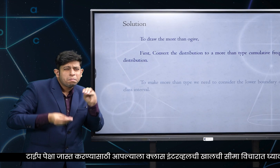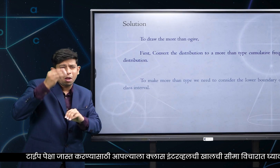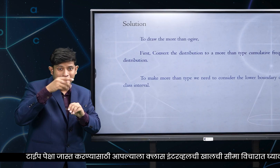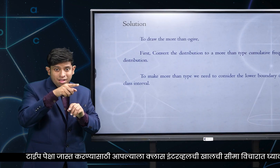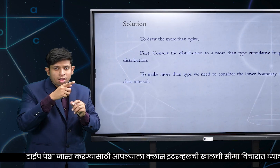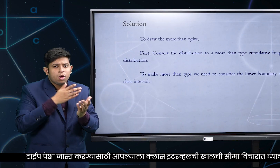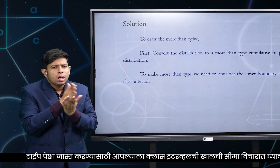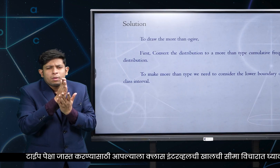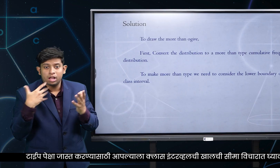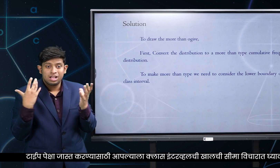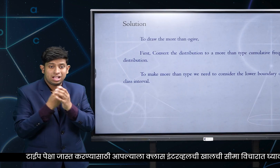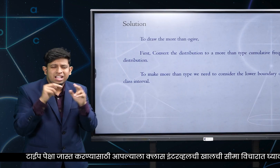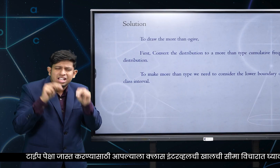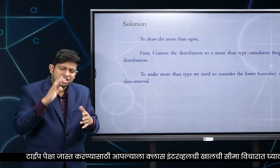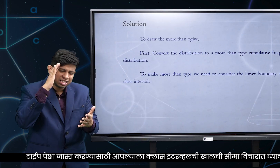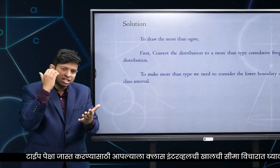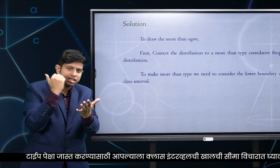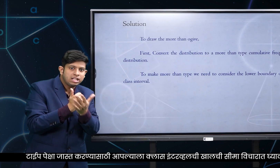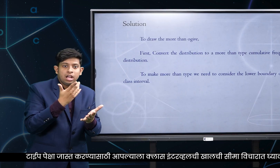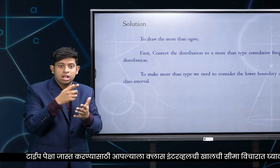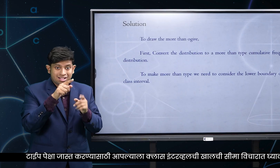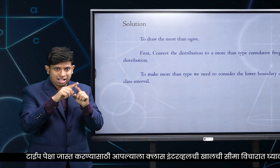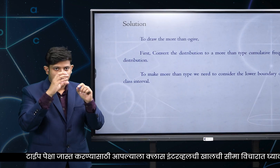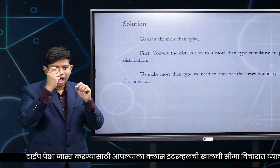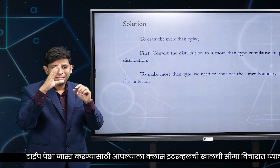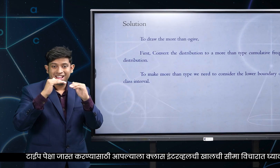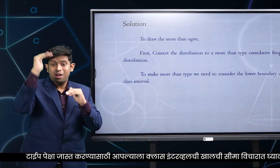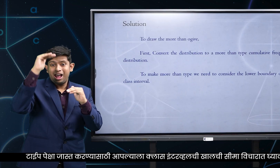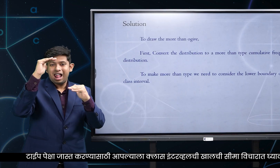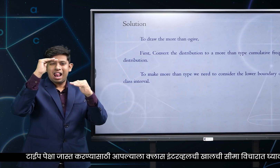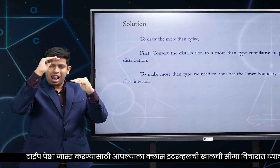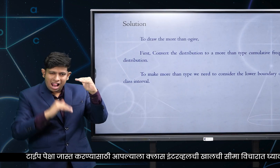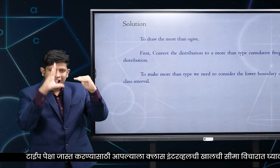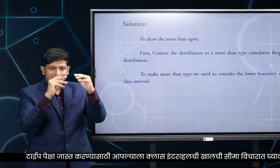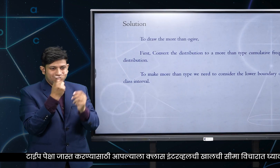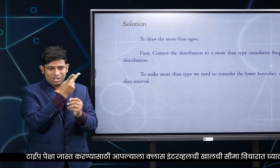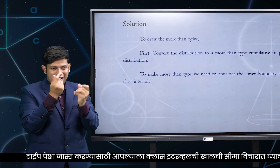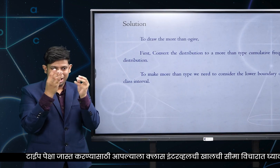टाईपपेक्षा जास्त करण्यासाठी आपल्याला क्लास इंटरव्हलची खालची सीमा विचारात घ्यावी लागेल.